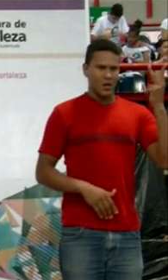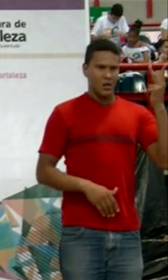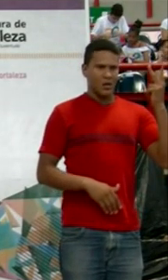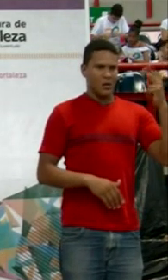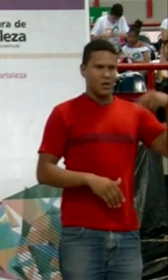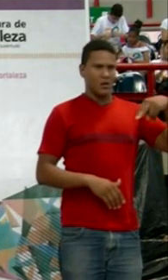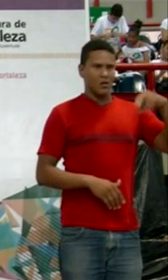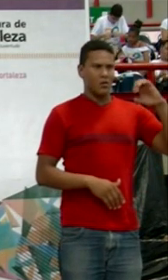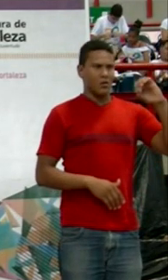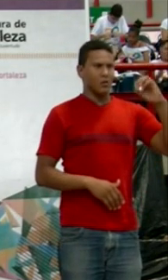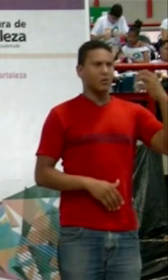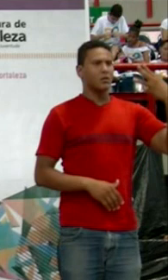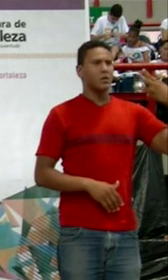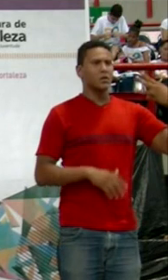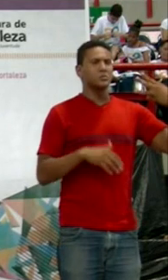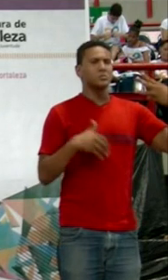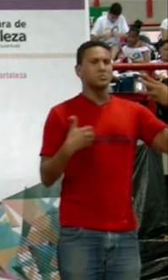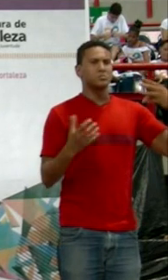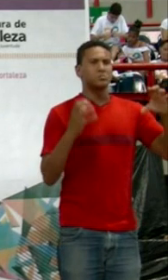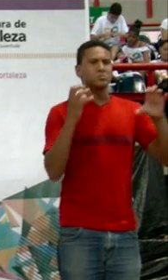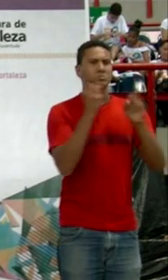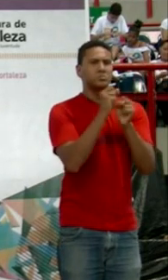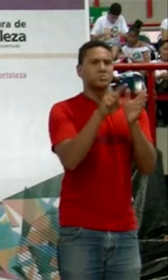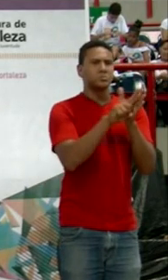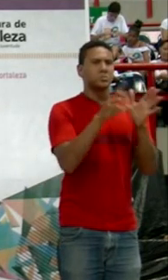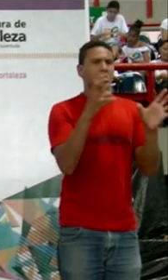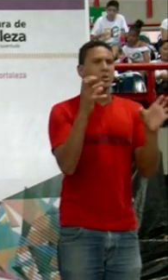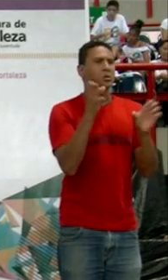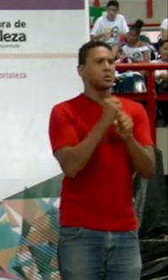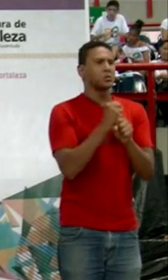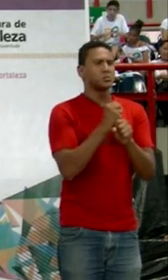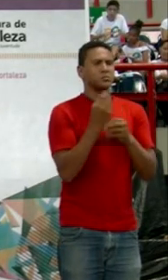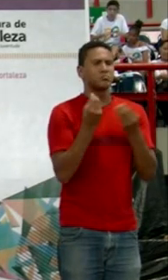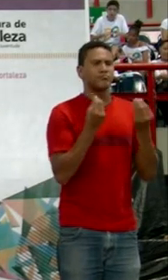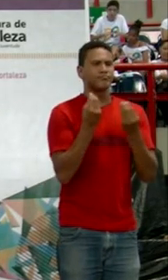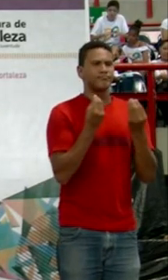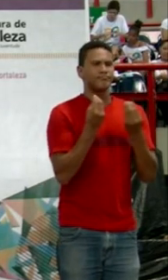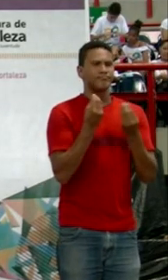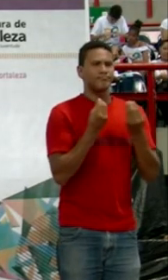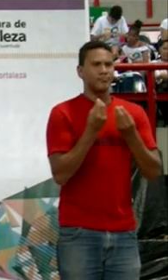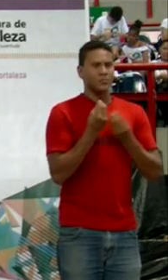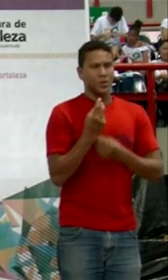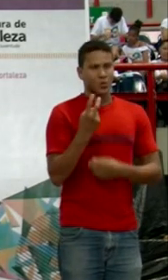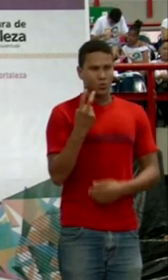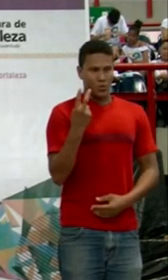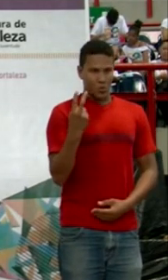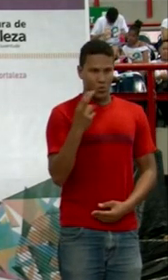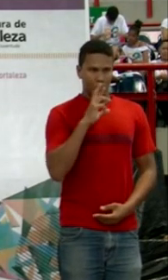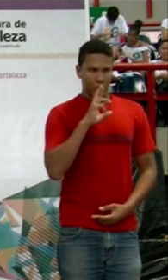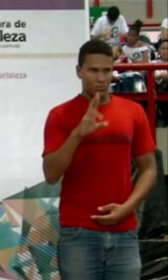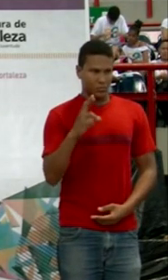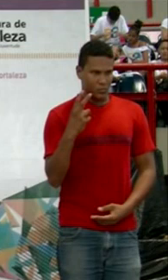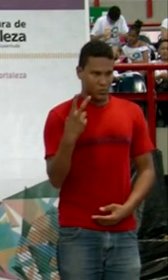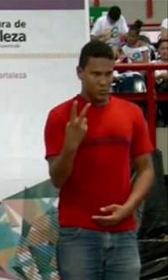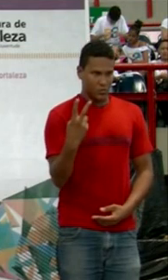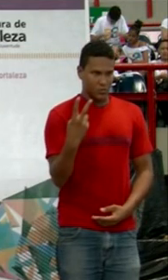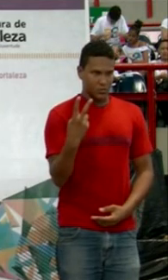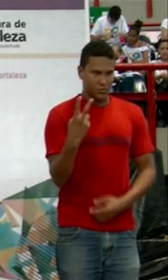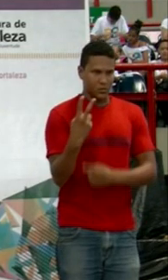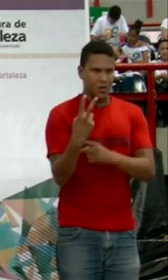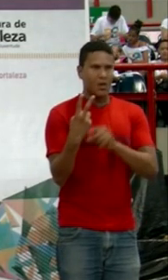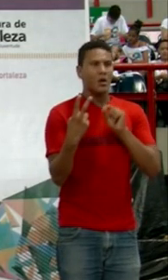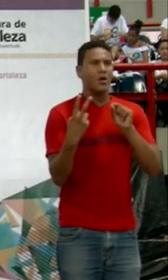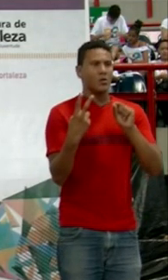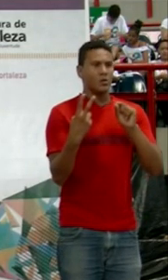quanto? Para o HNO3, a subtração dá quanto, gente? 2. Então, ele é um